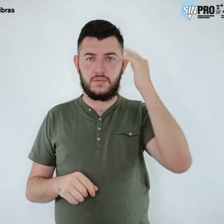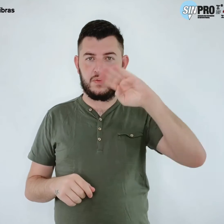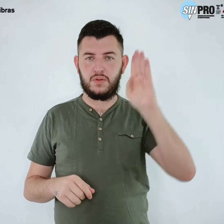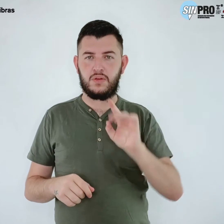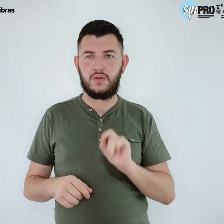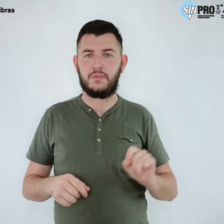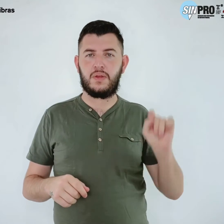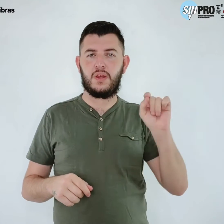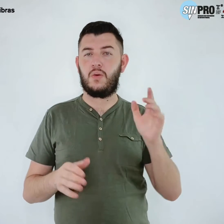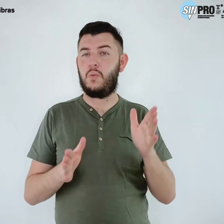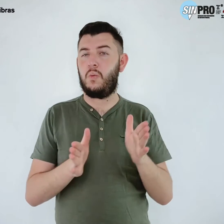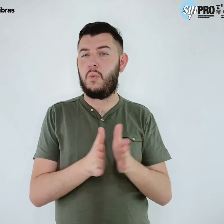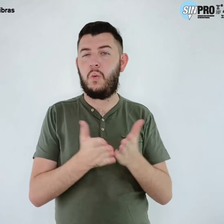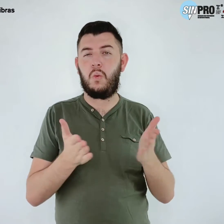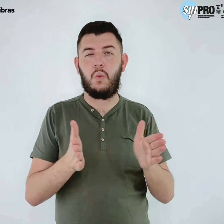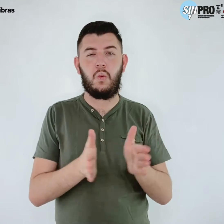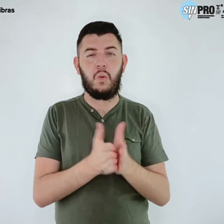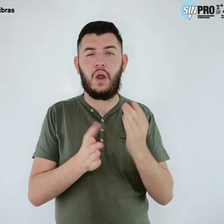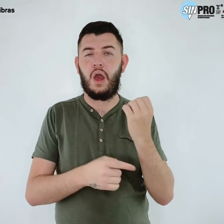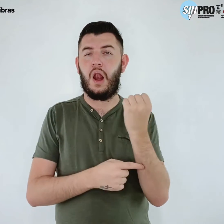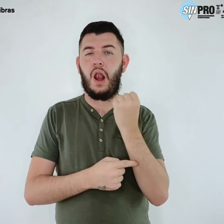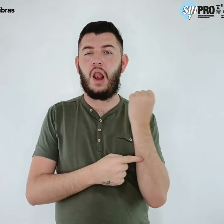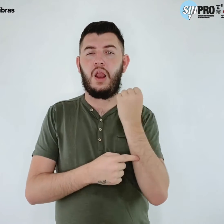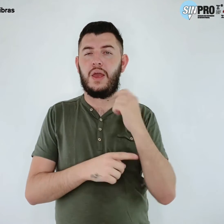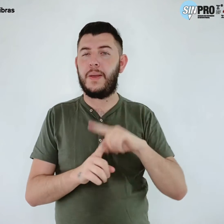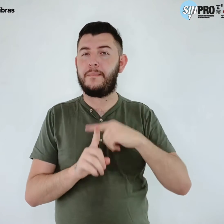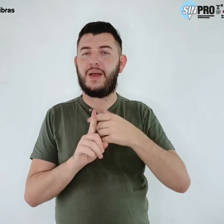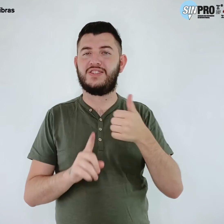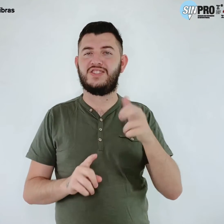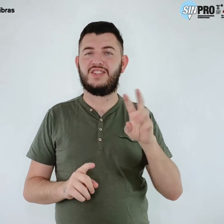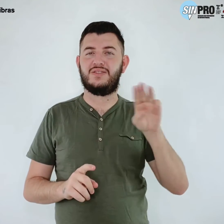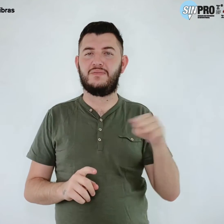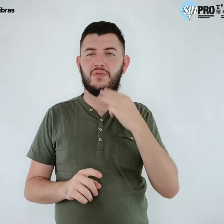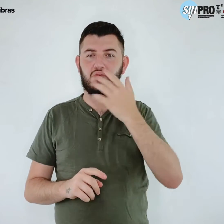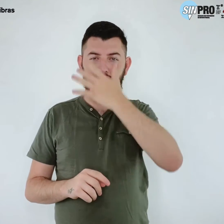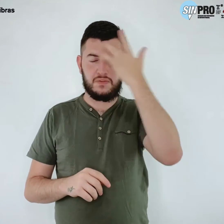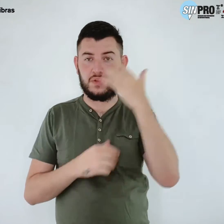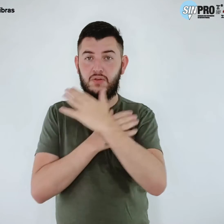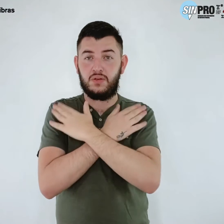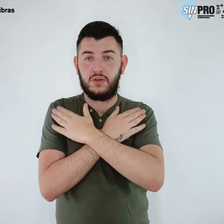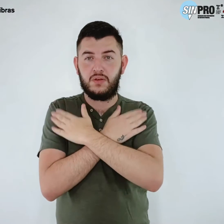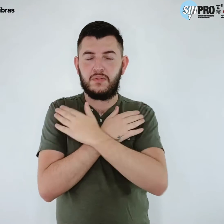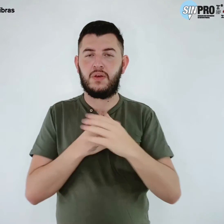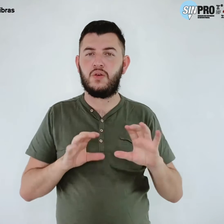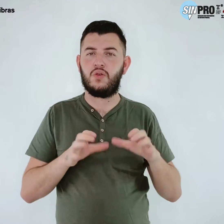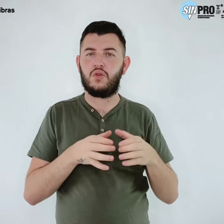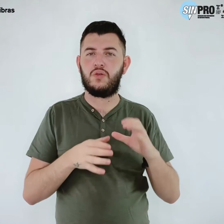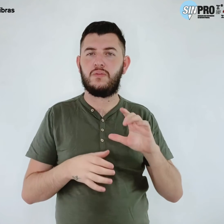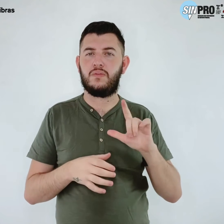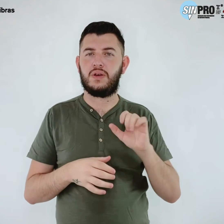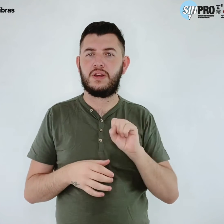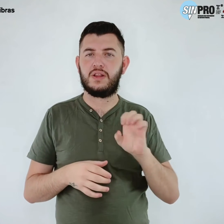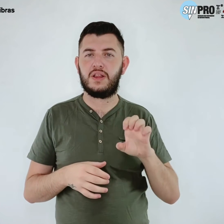19 milhões de brasileiros na extrema pobreza e mais de 15 milhões de desempregados, a